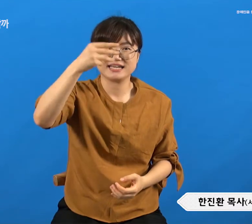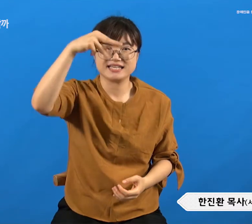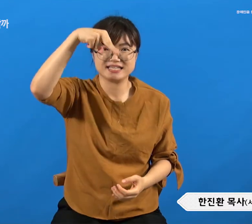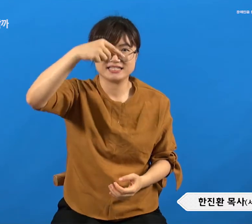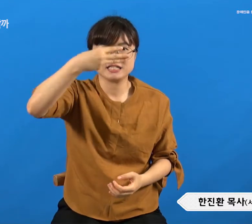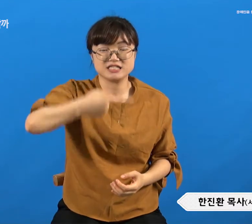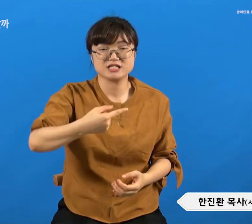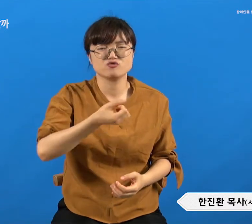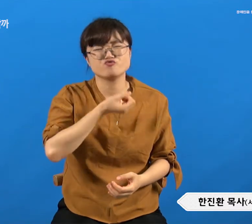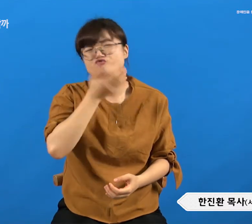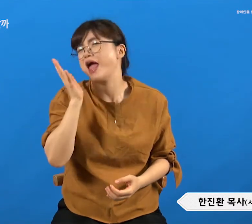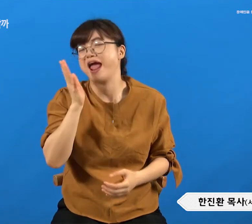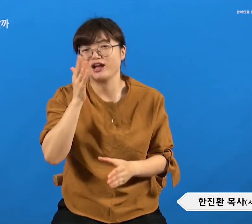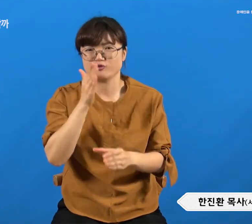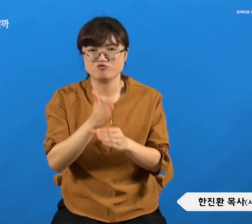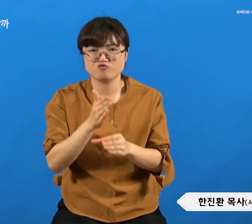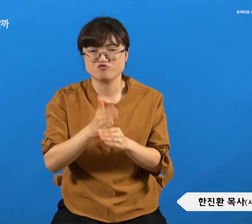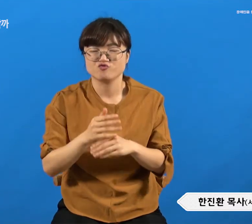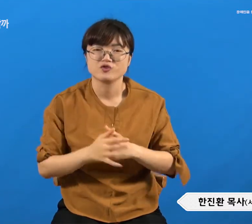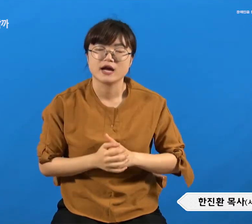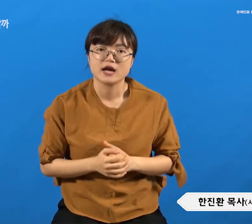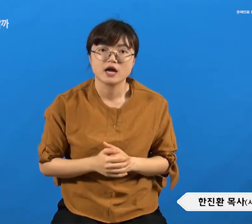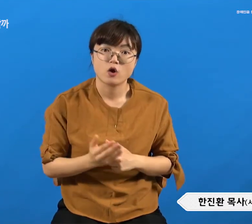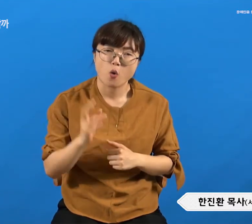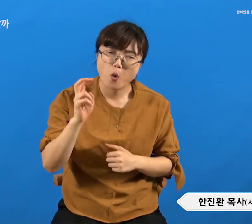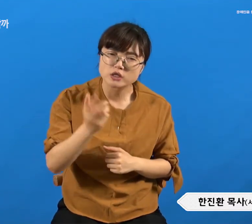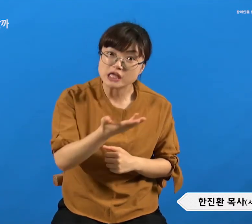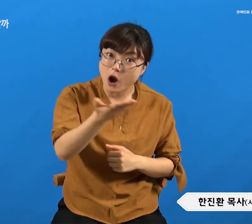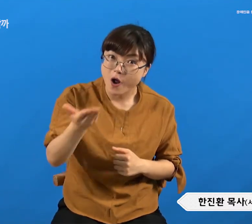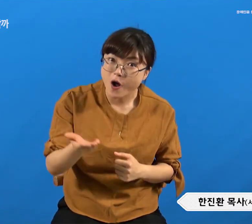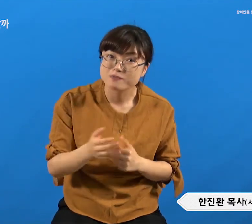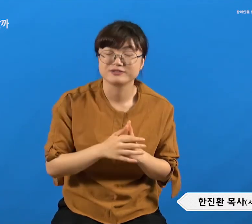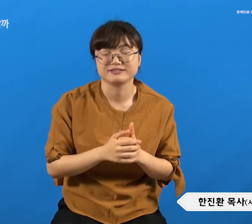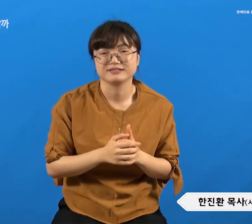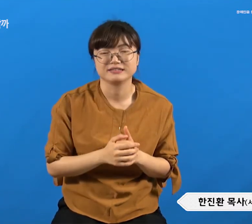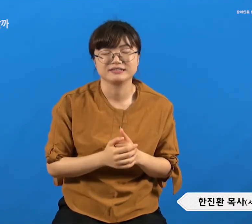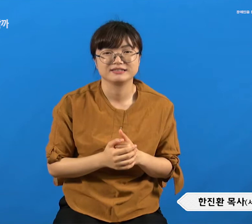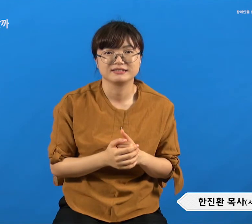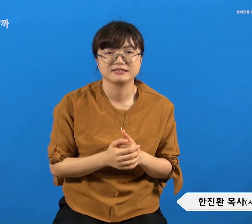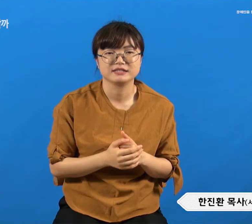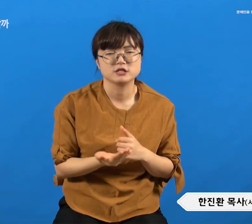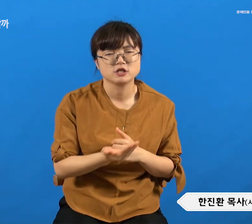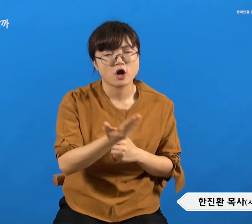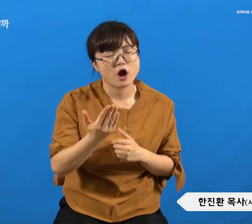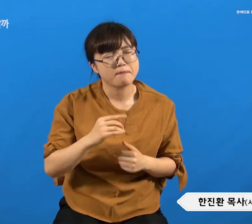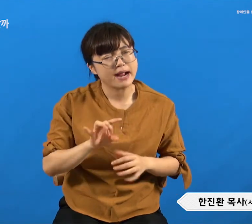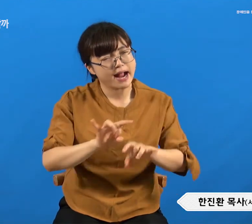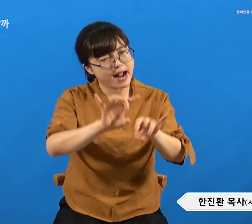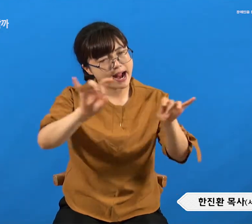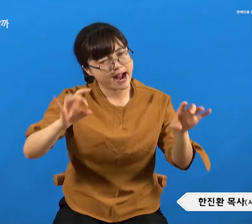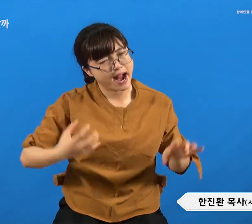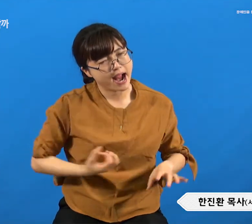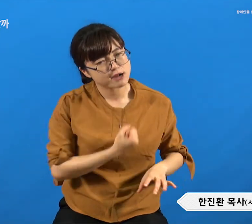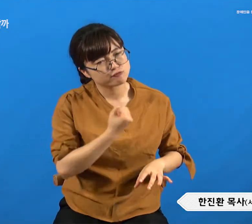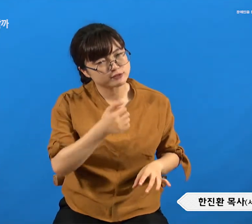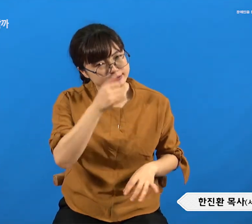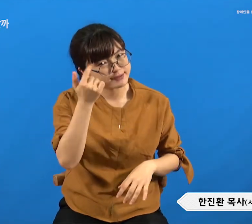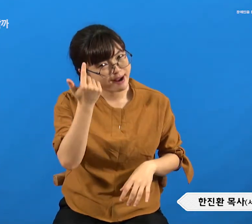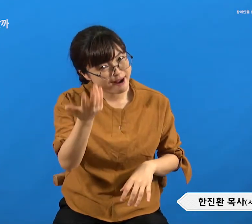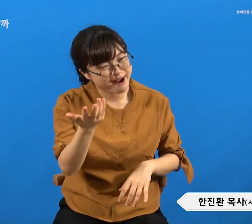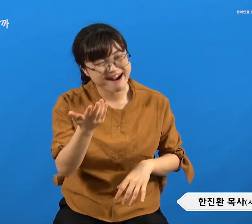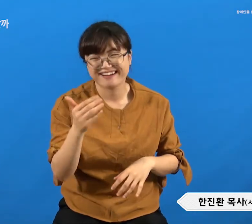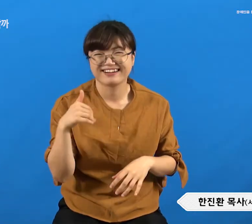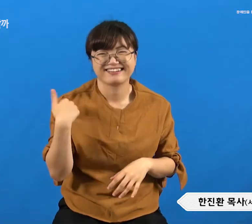버킷리스트가 유행하는 것 같습니다. 혹시 여러분에게도 아마 여러분만의 버킷리스트를 가지고